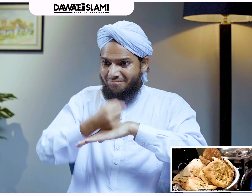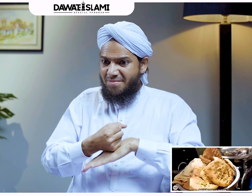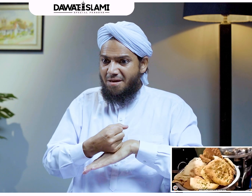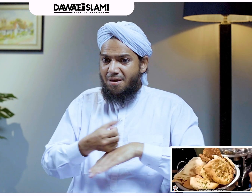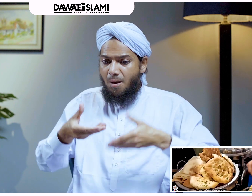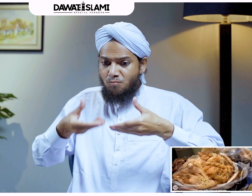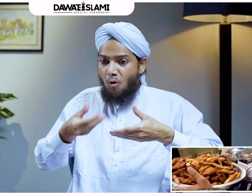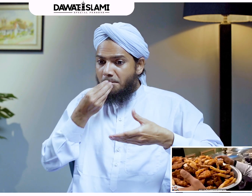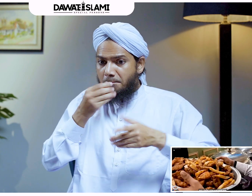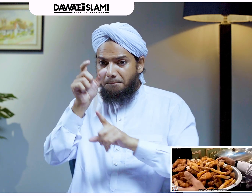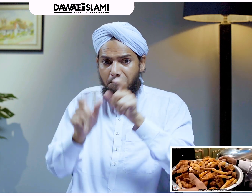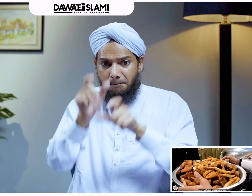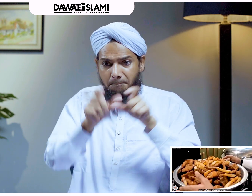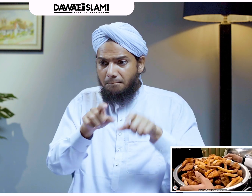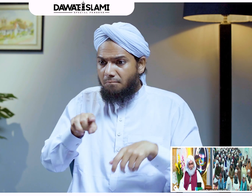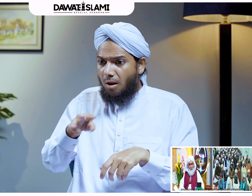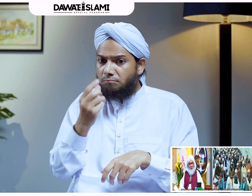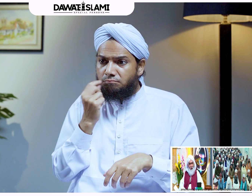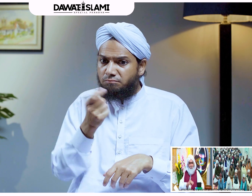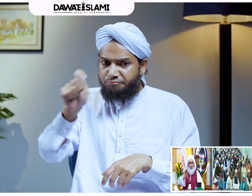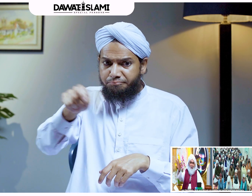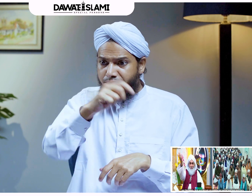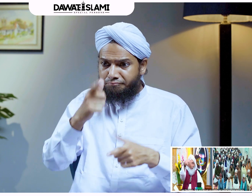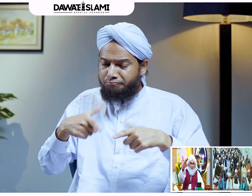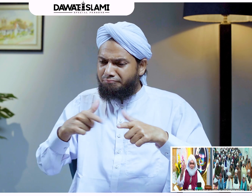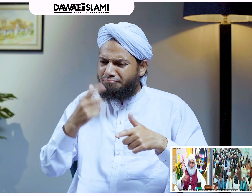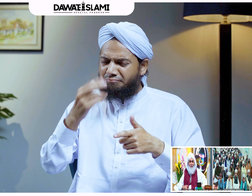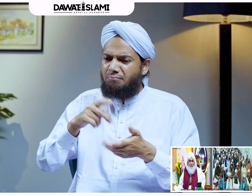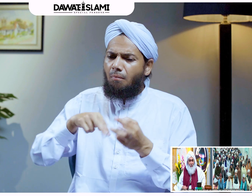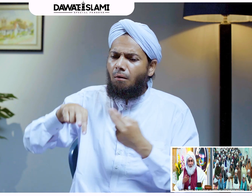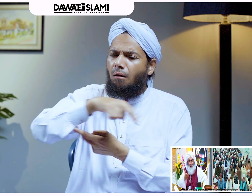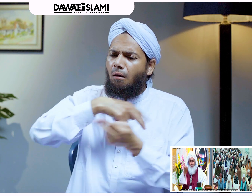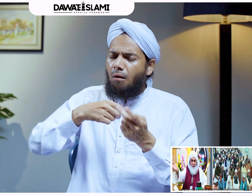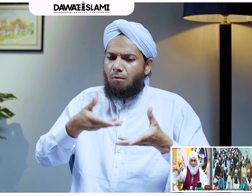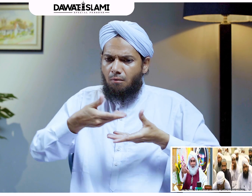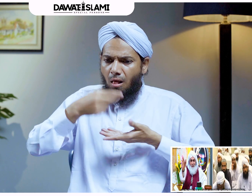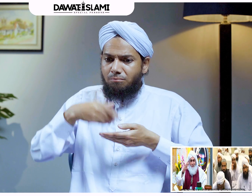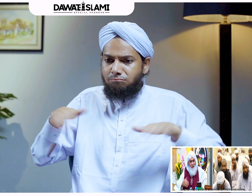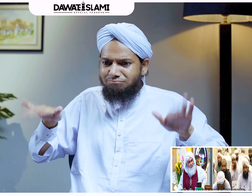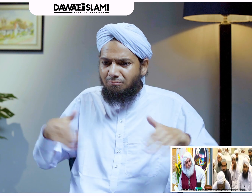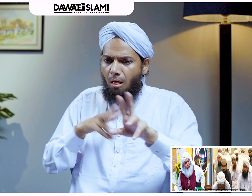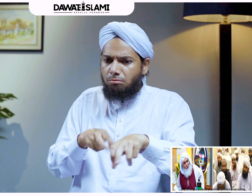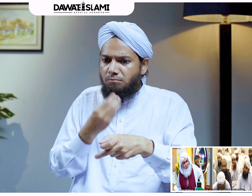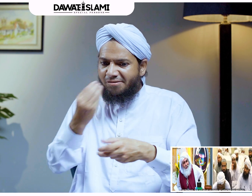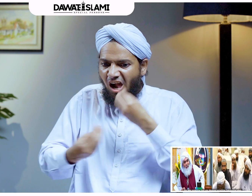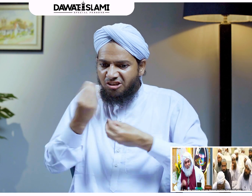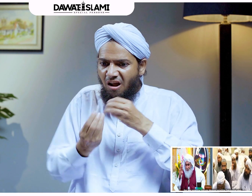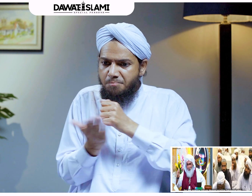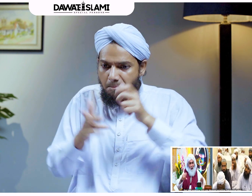بفے سسٹم اب چلا ہوا ہے، وہ ہر پھر کر جس طرح وہ درندے پرندے چرندے چر رہے ہوتے ہیں، ادھر منہ مارا